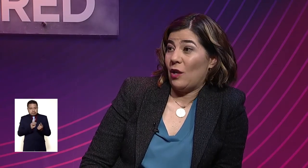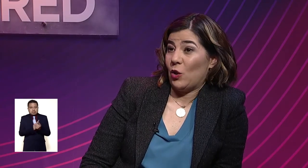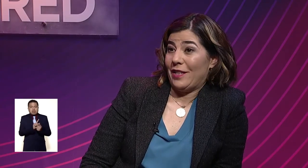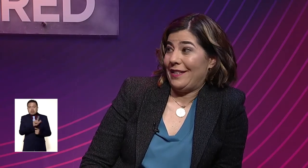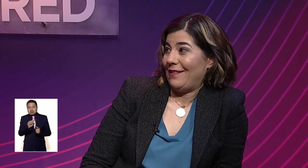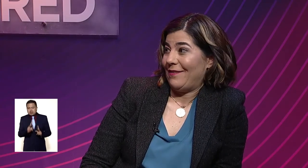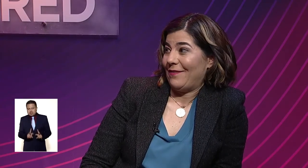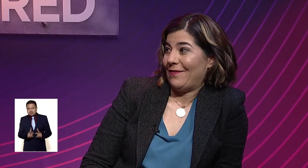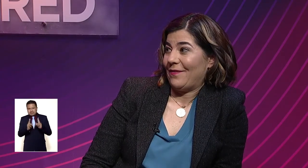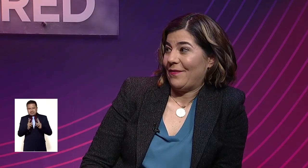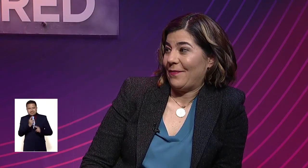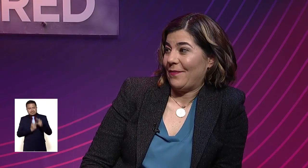corte.